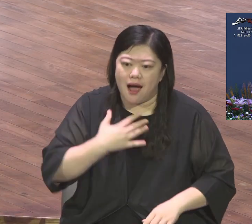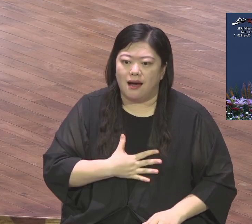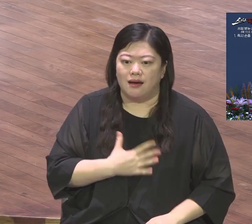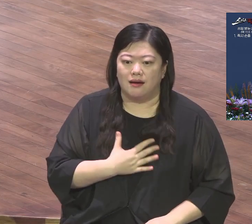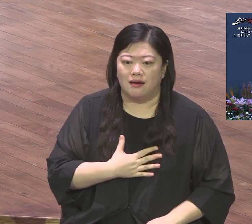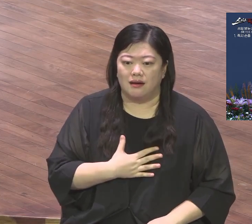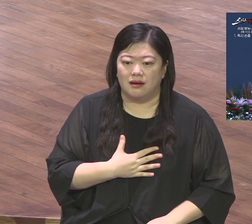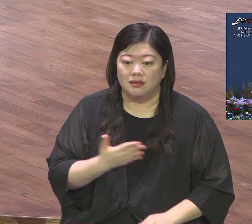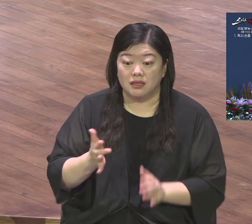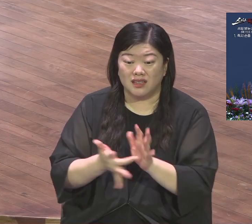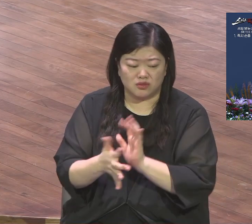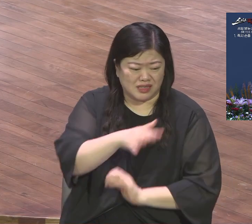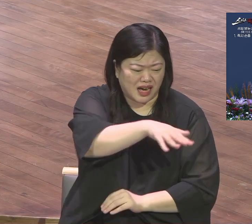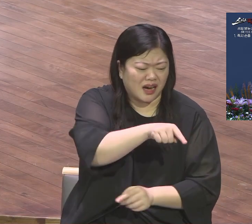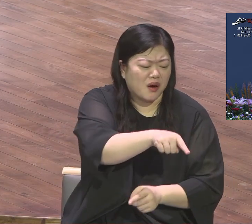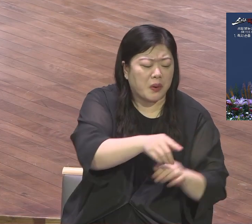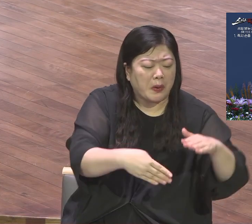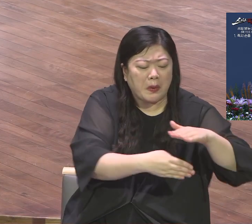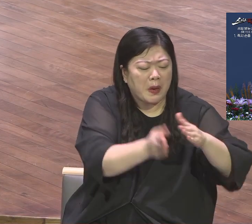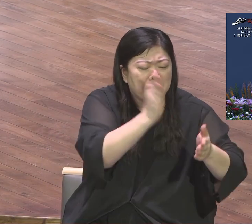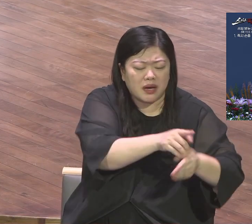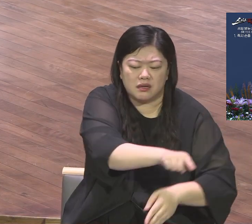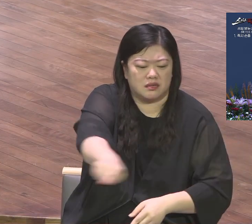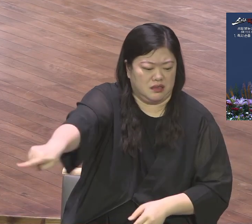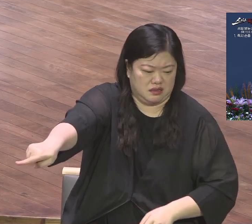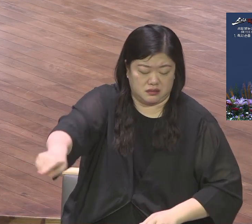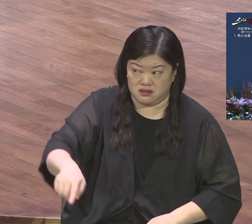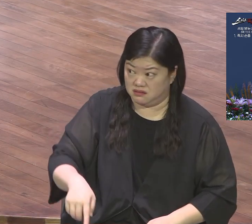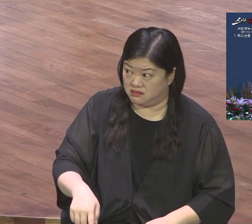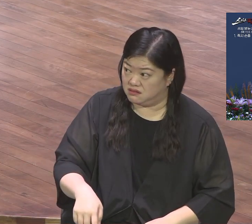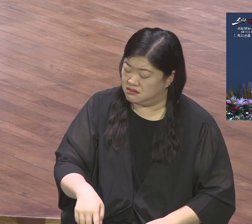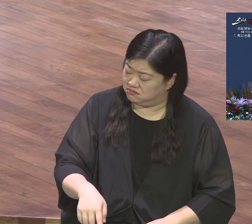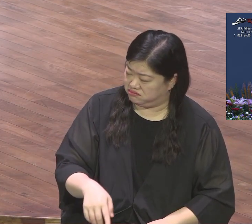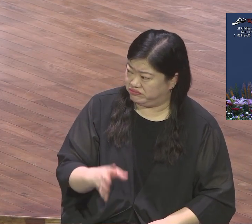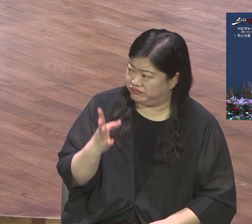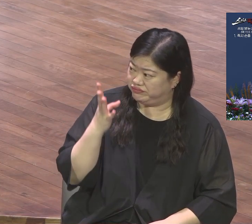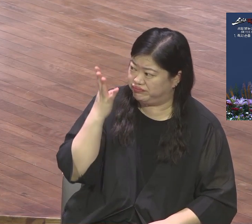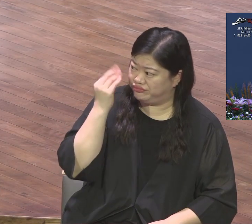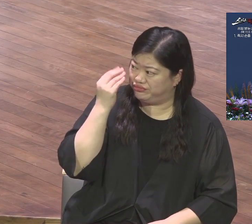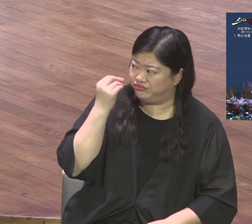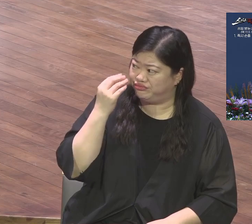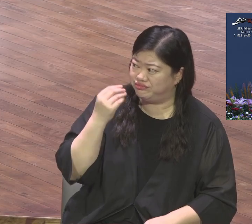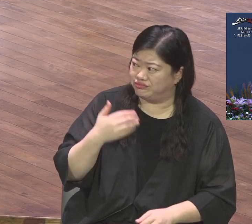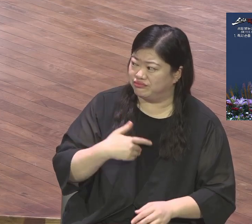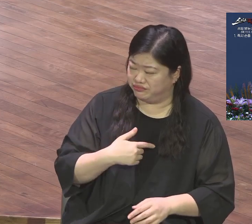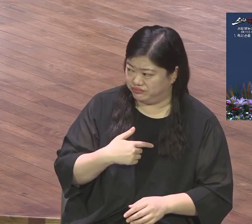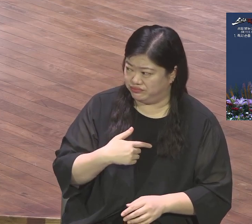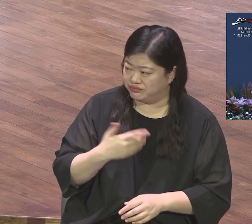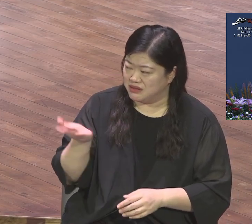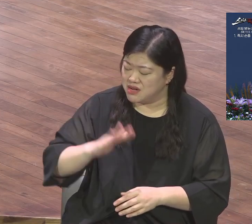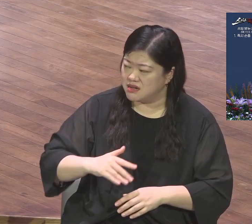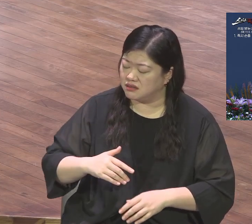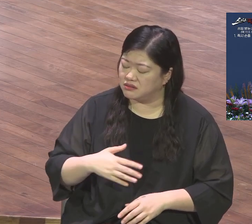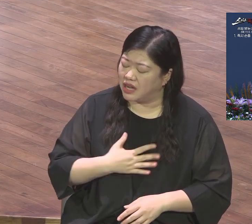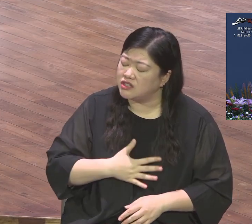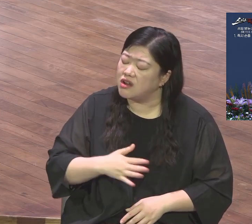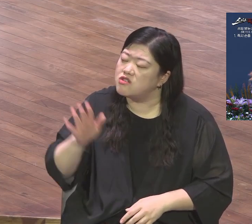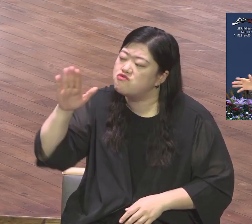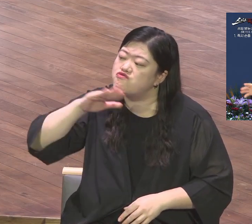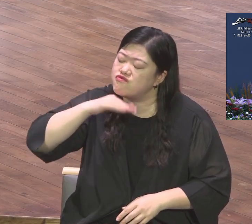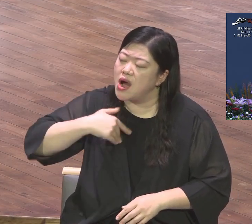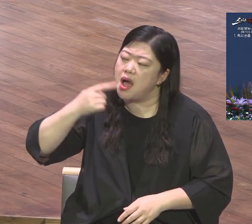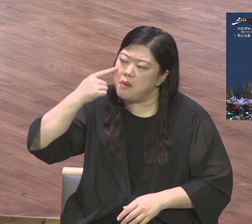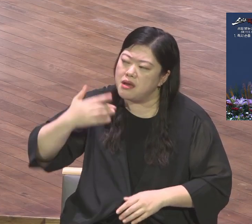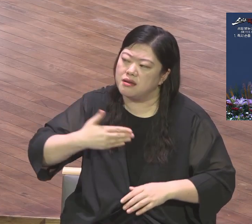밤새 고기를 한 마리도 못 잡았지만은 말씀에 의지하여 그물을 던지겠습니다. 네. 말씀을